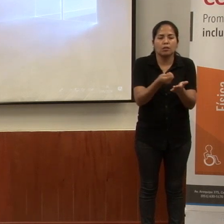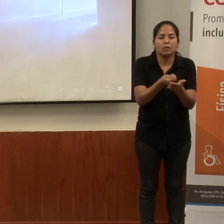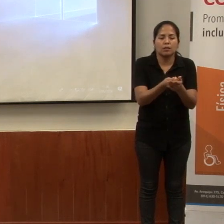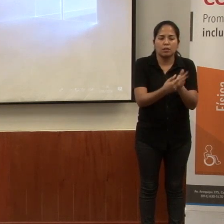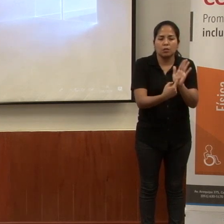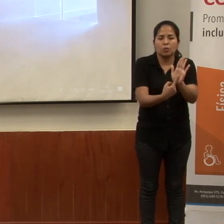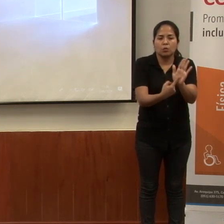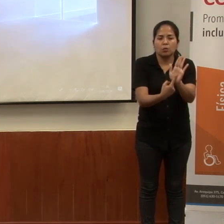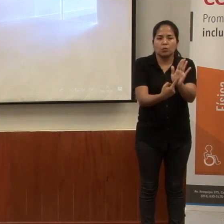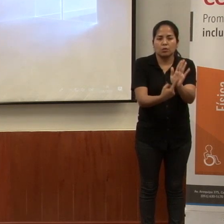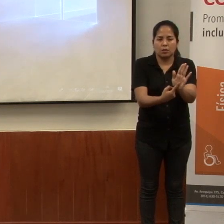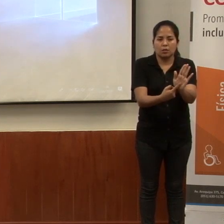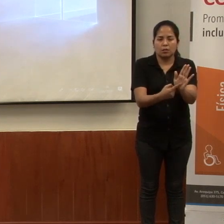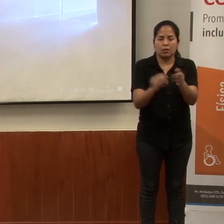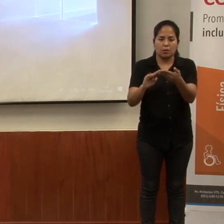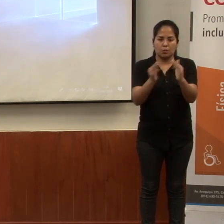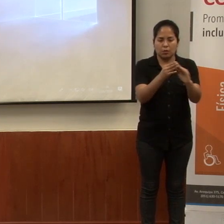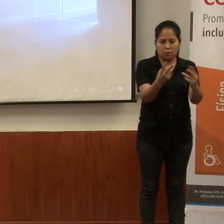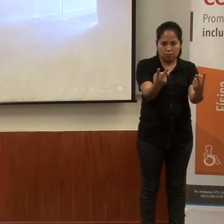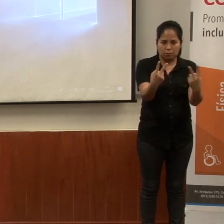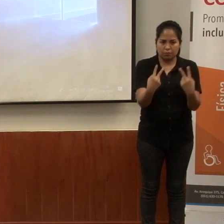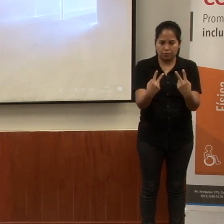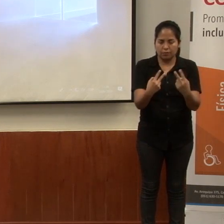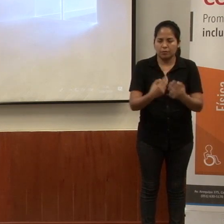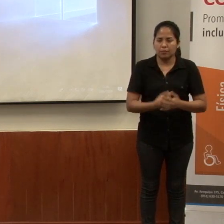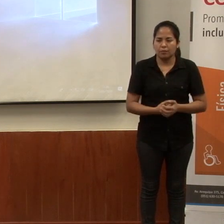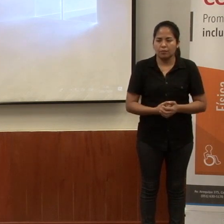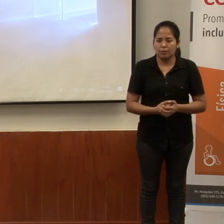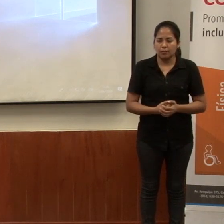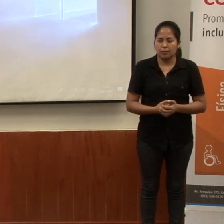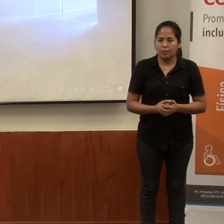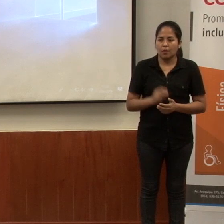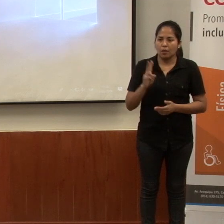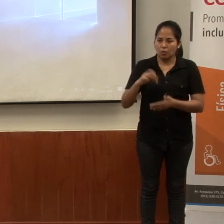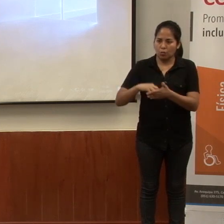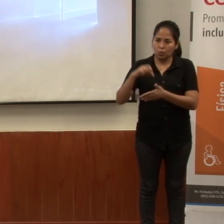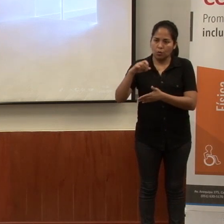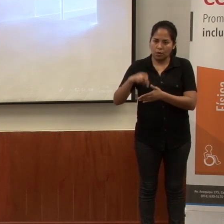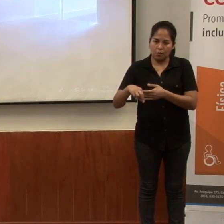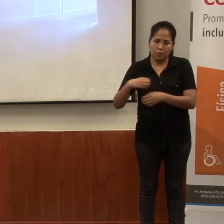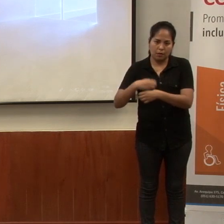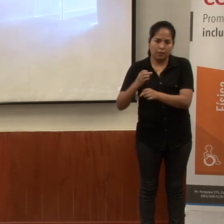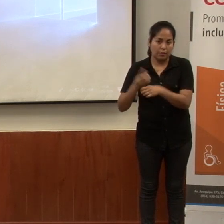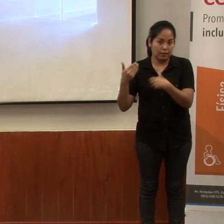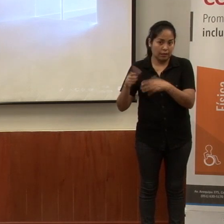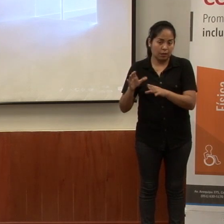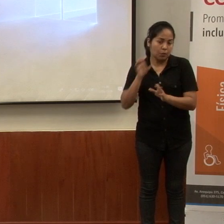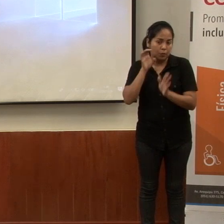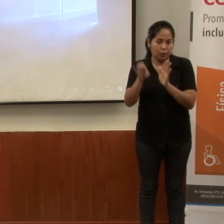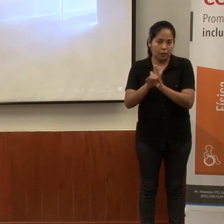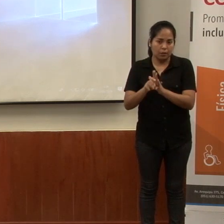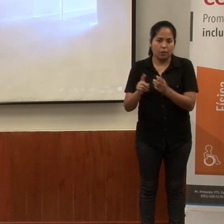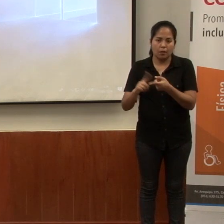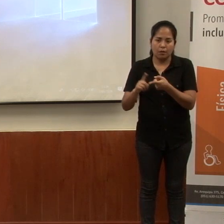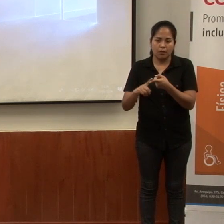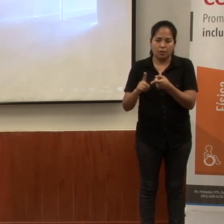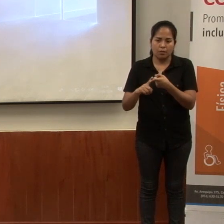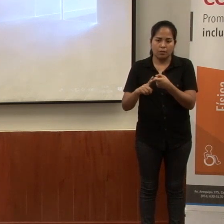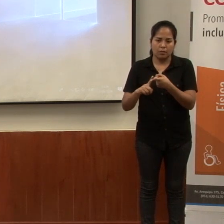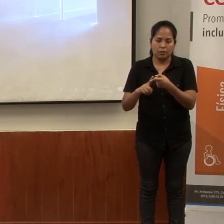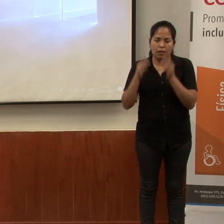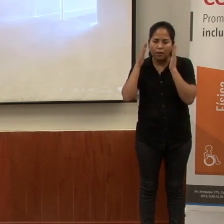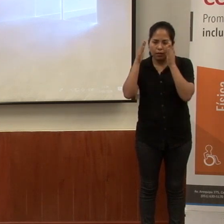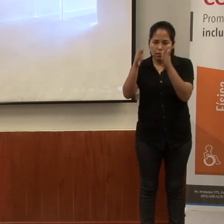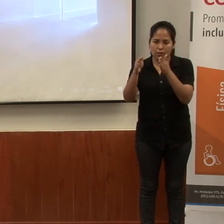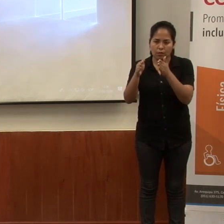Por ejemplo, hay 2 programas presupuestales creados que son importantes para esto. El de